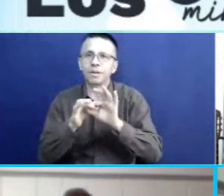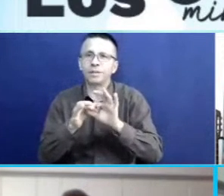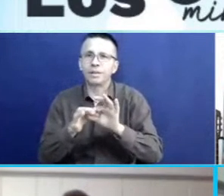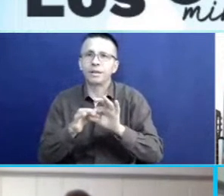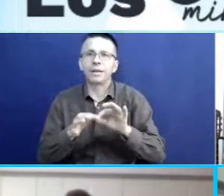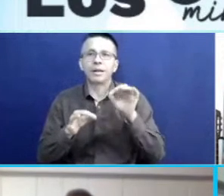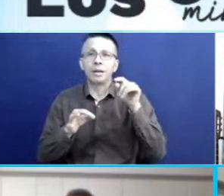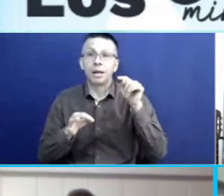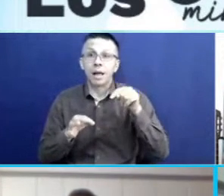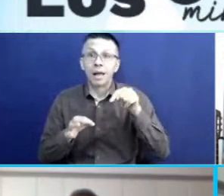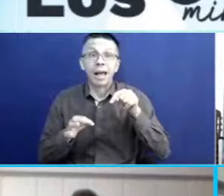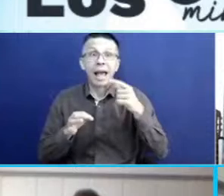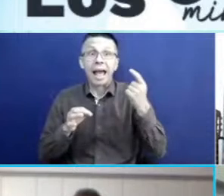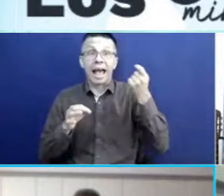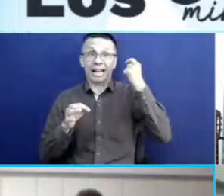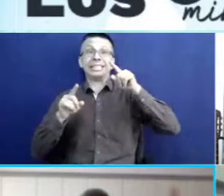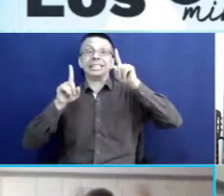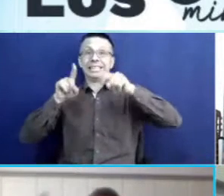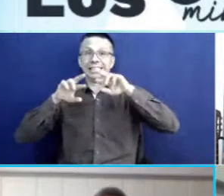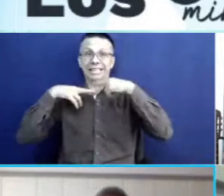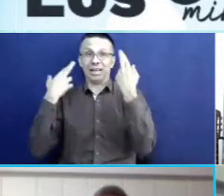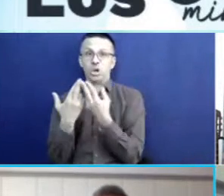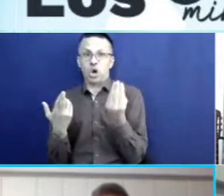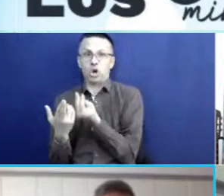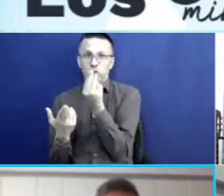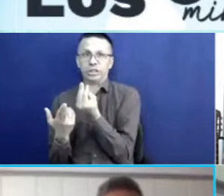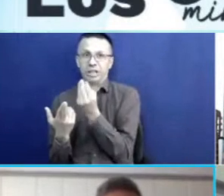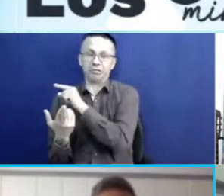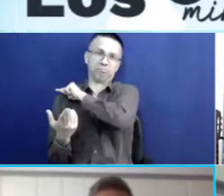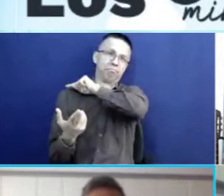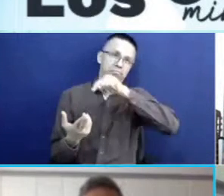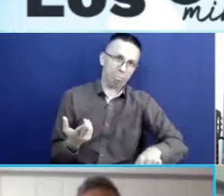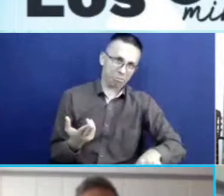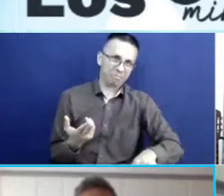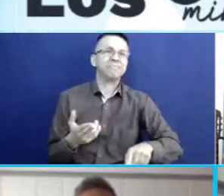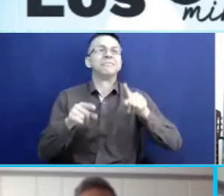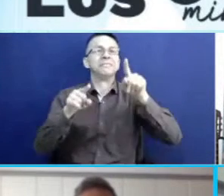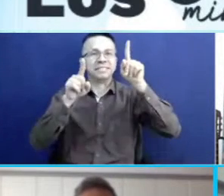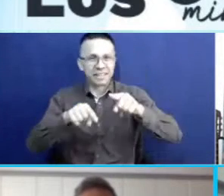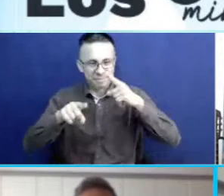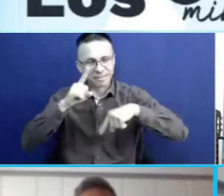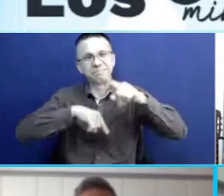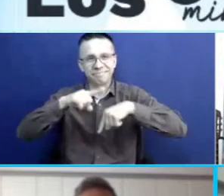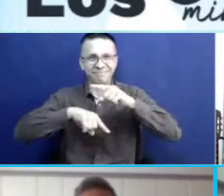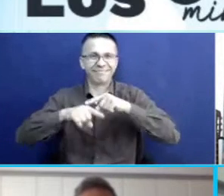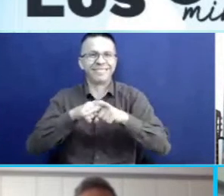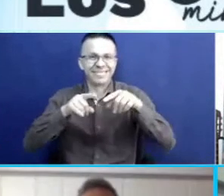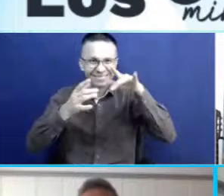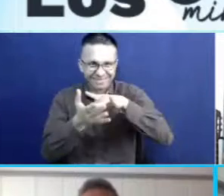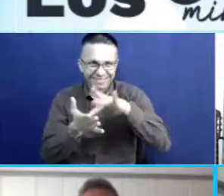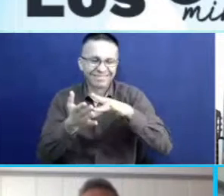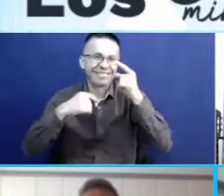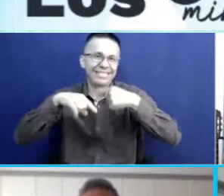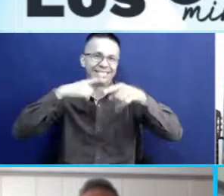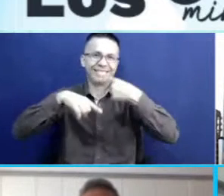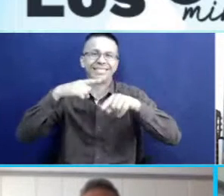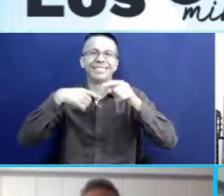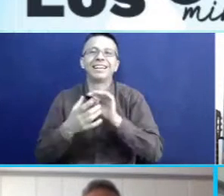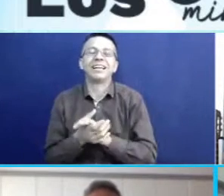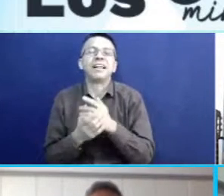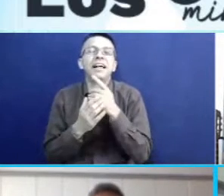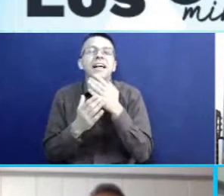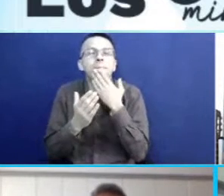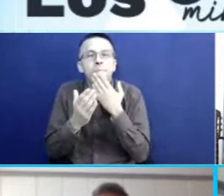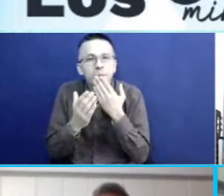se dividió, estaba ya también en el consejo y aquí pasó corriendo y saltó para acompañarlos también. Así pues que mil y